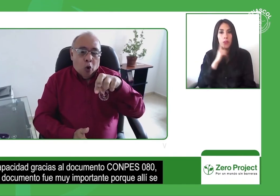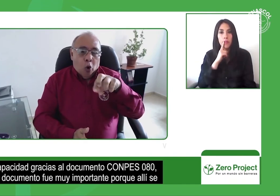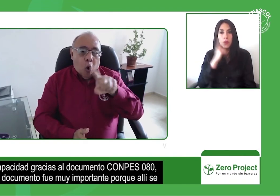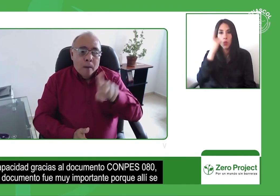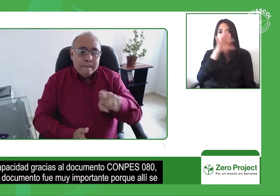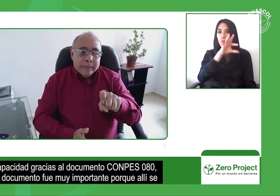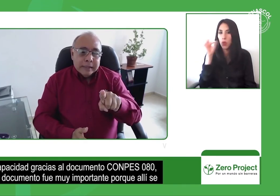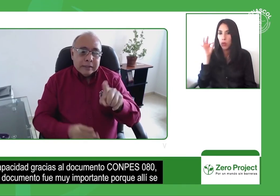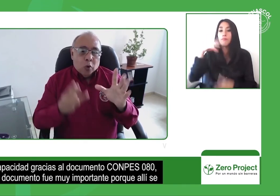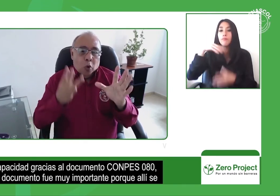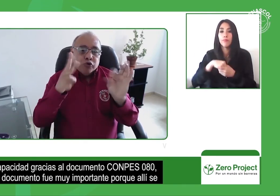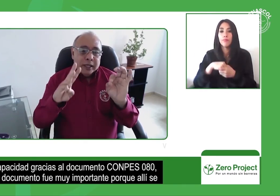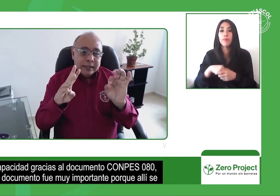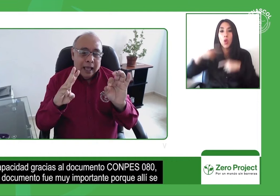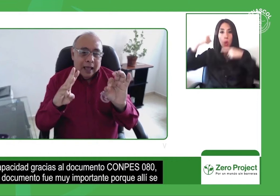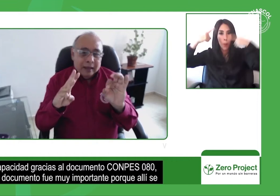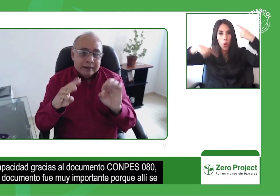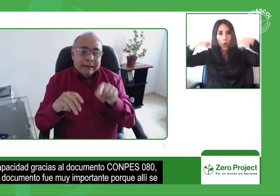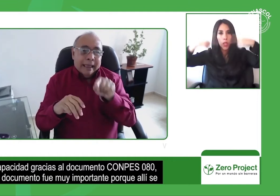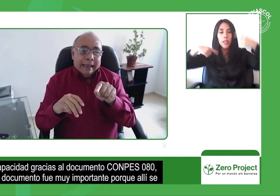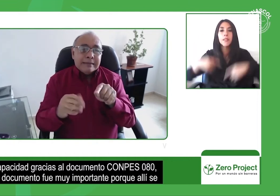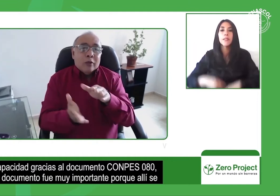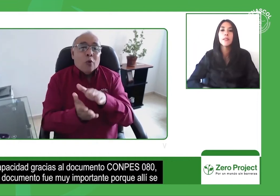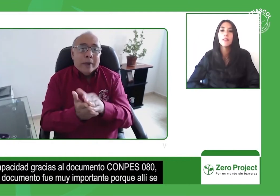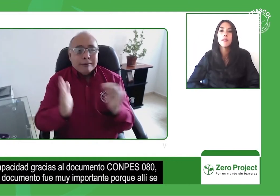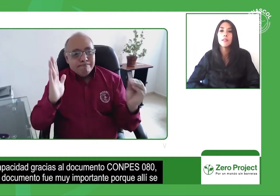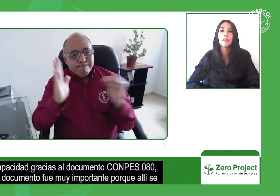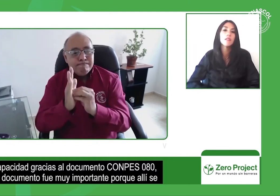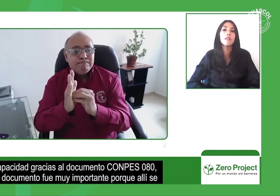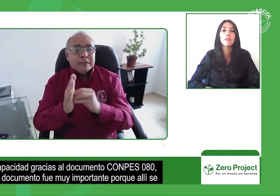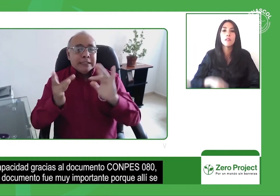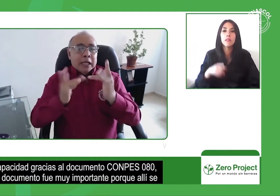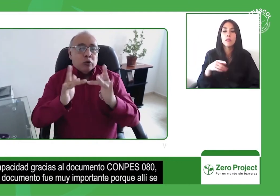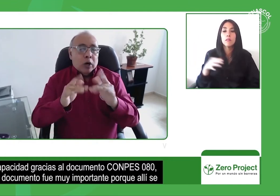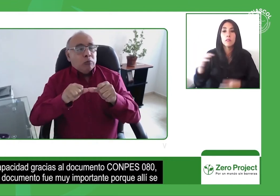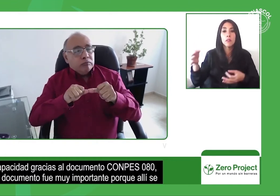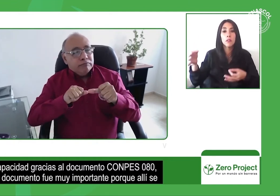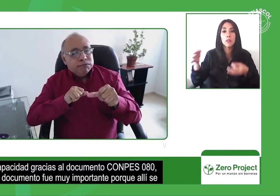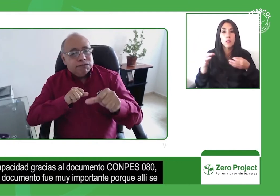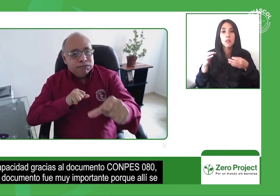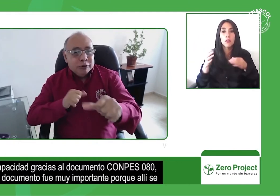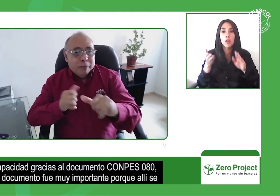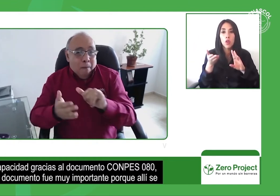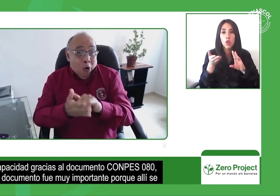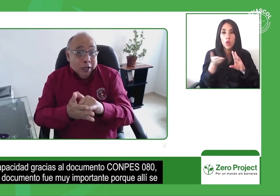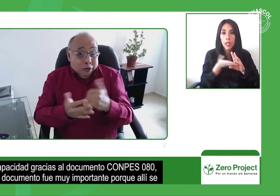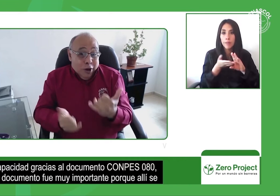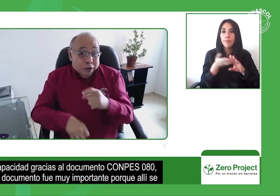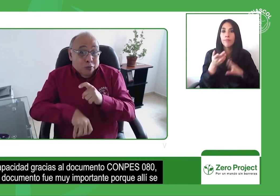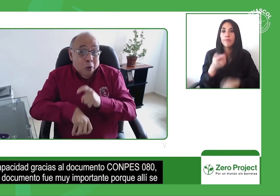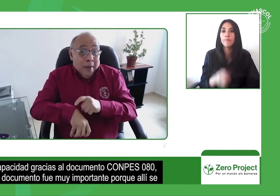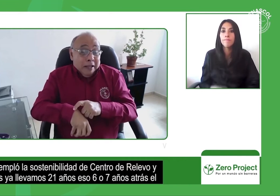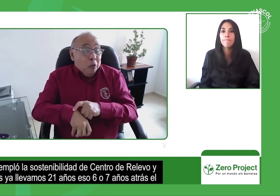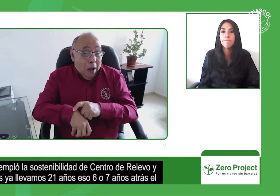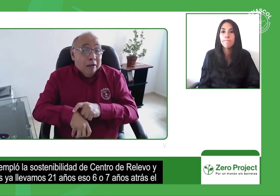de discapacidad, gracias al documento COMPES 080. Este documento fue muy importante